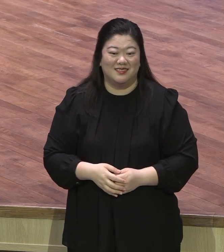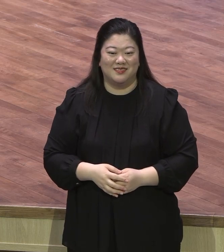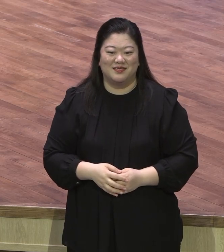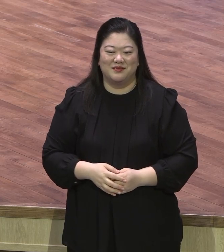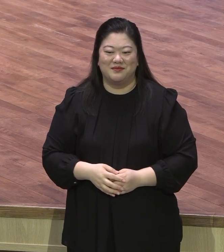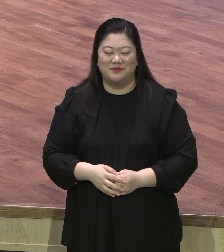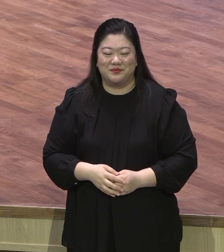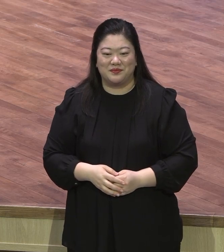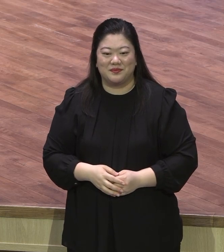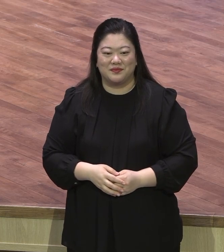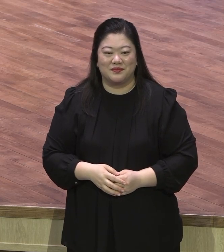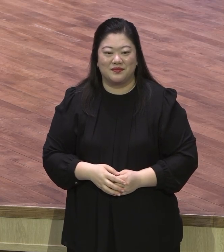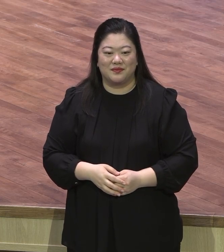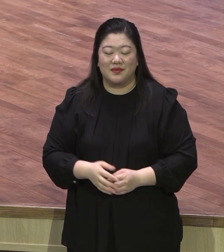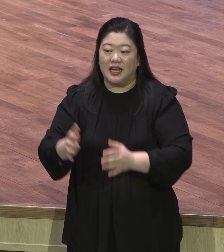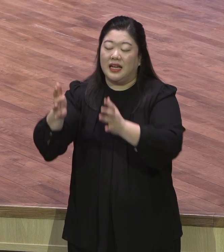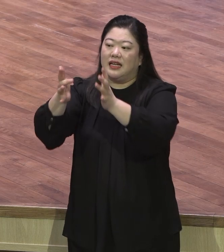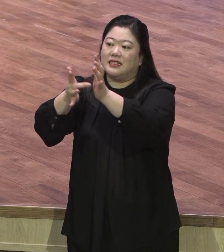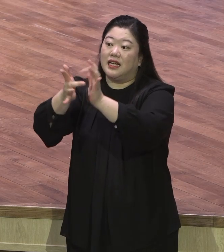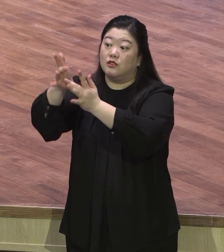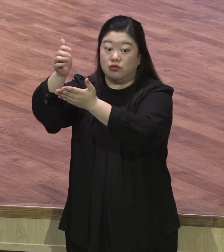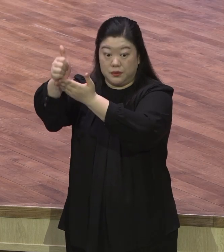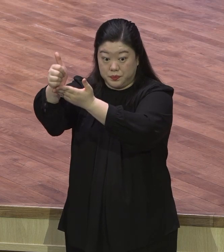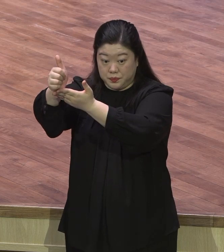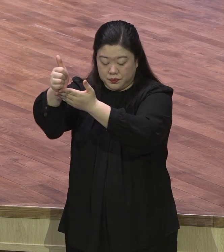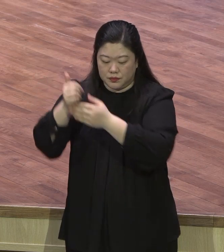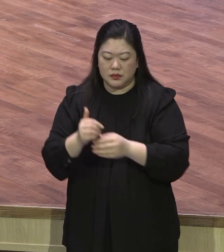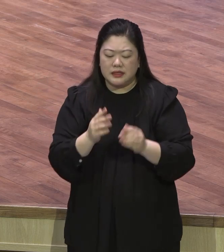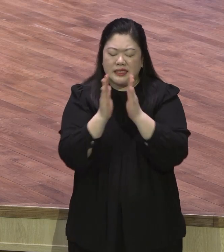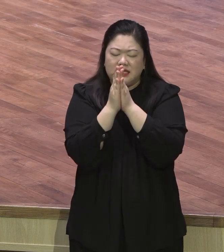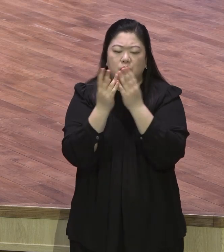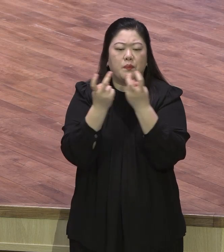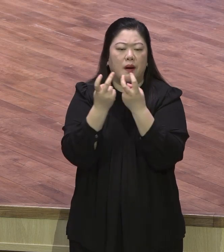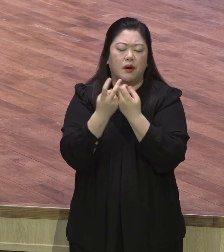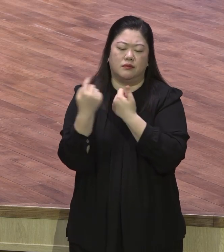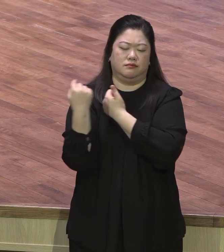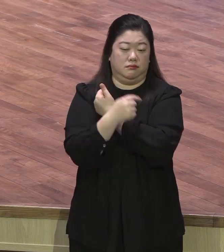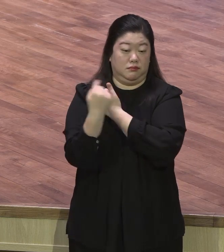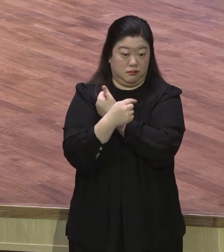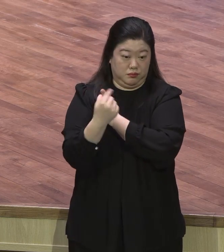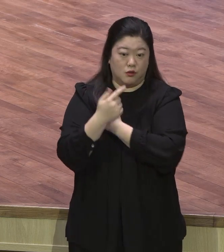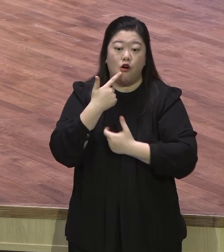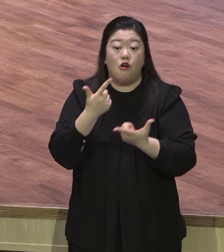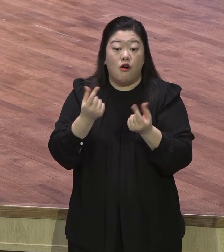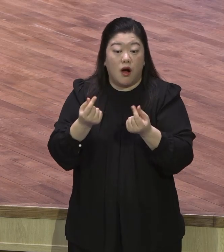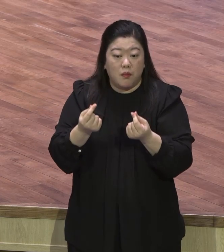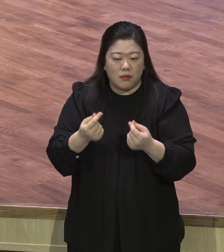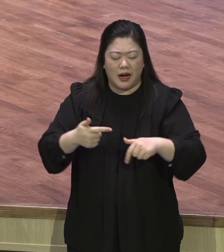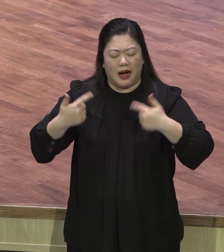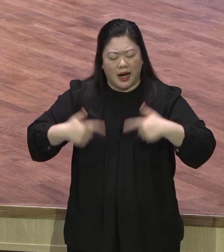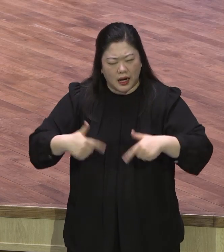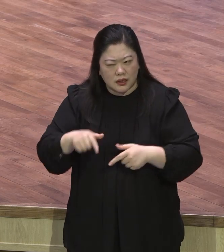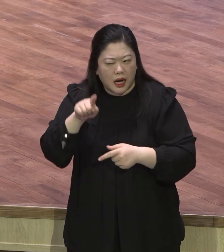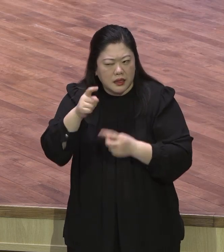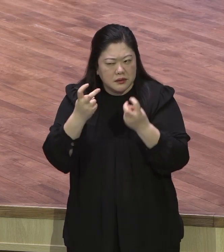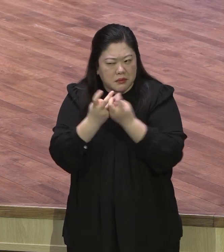예수님이 가르쳐준 성경적 기도 원리를 통해서 때를 따라 돕는 은혜를 여러분